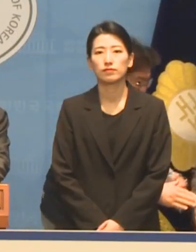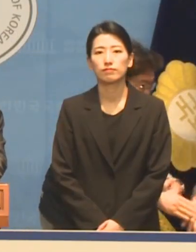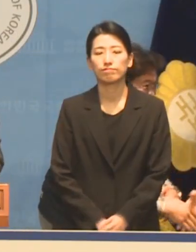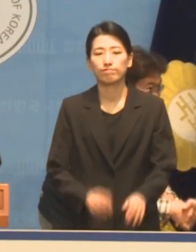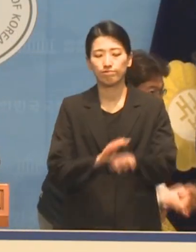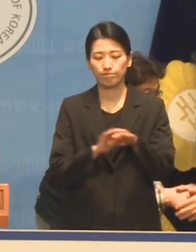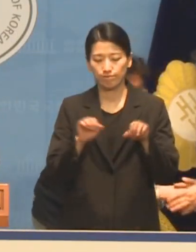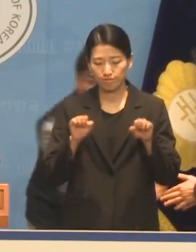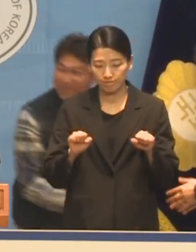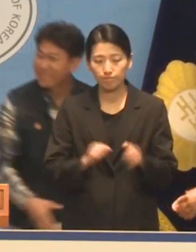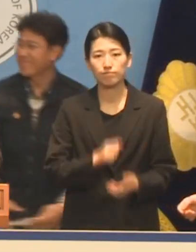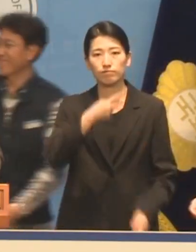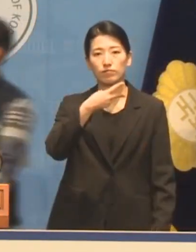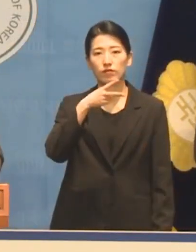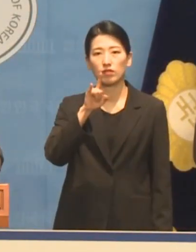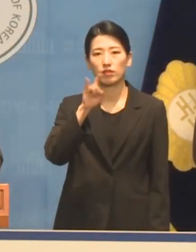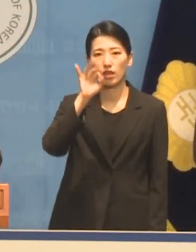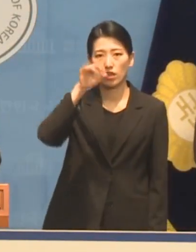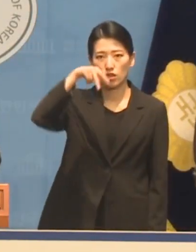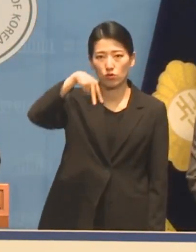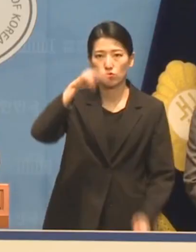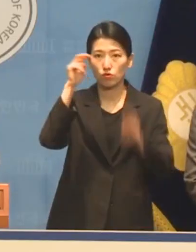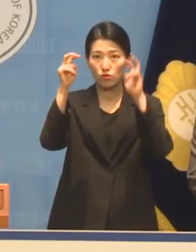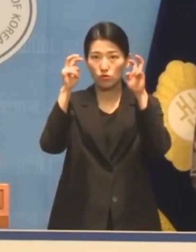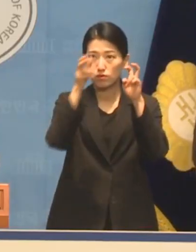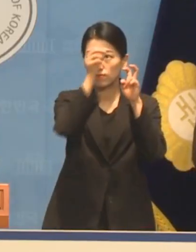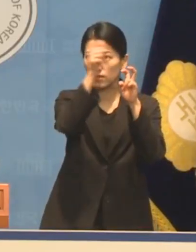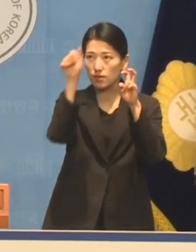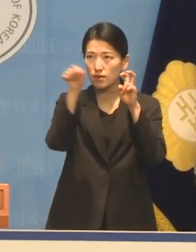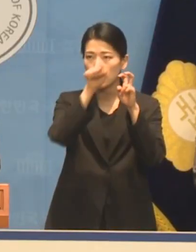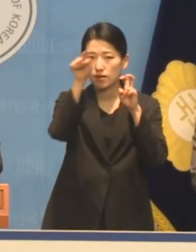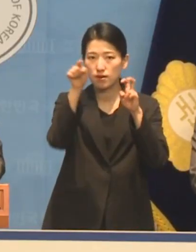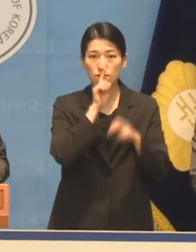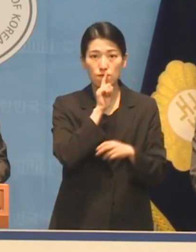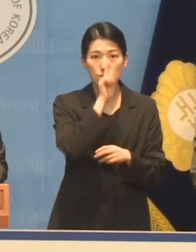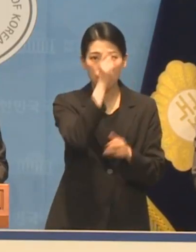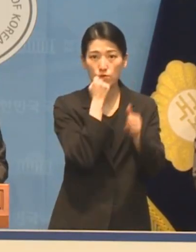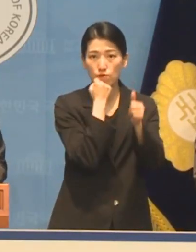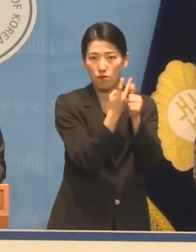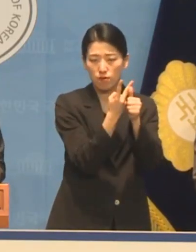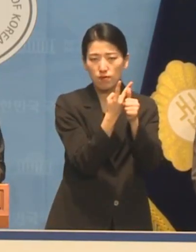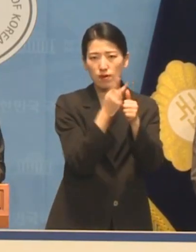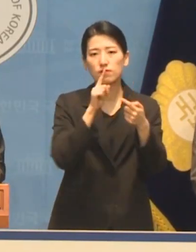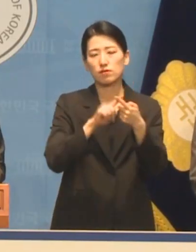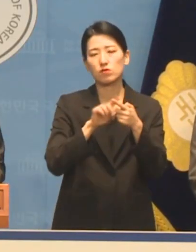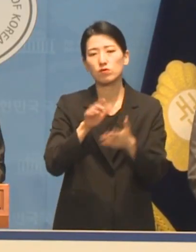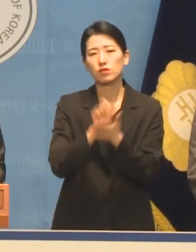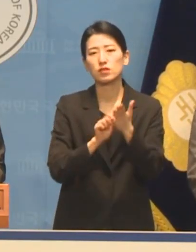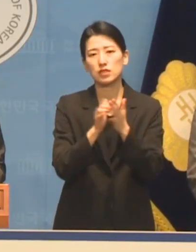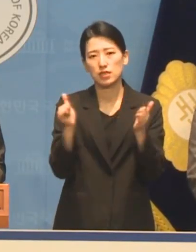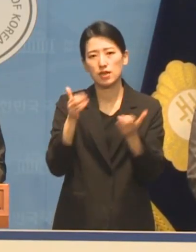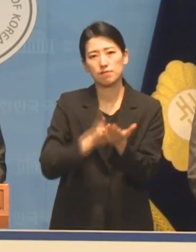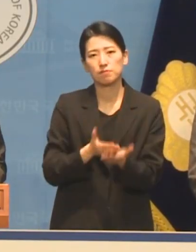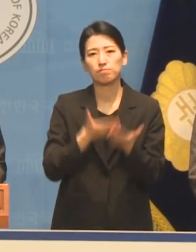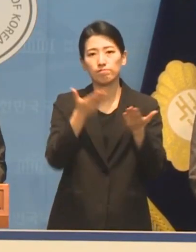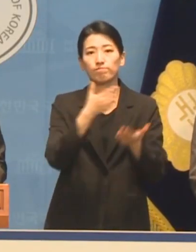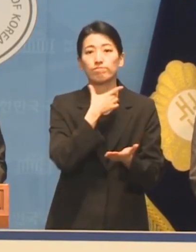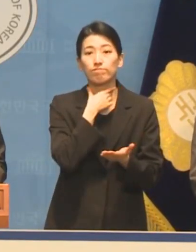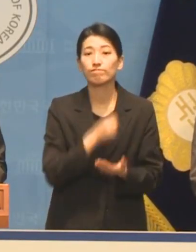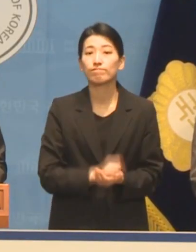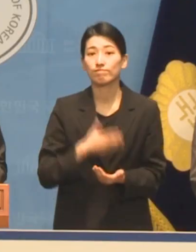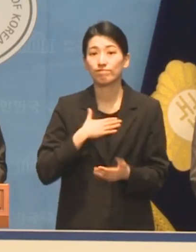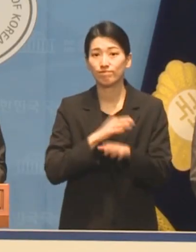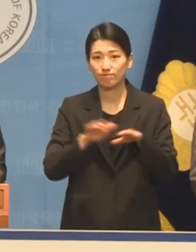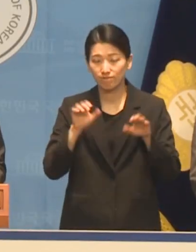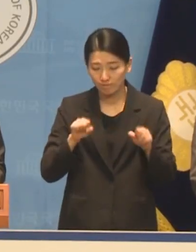네, 대유 위니아 박영우 일가 고발 기자회견을 시작하도록 하겠습니다. 안녕하십니까. 저는 국회 환경노동위원회